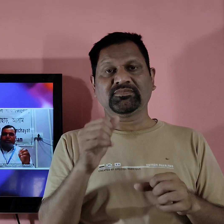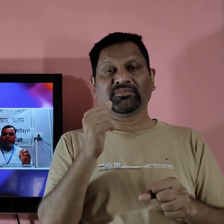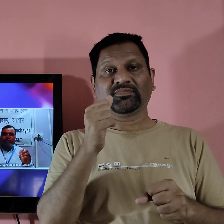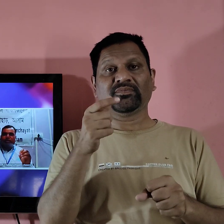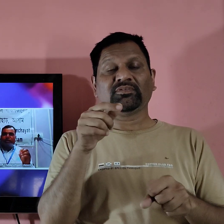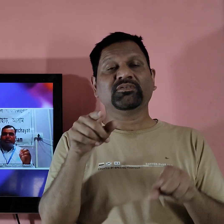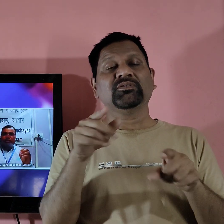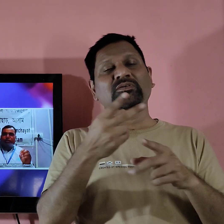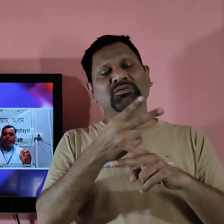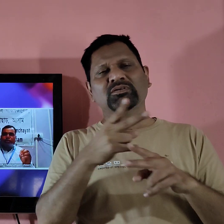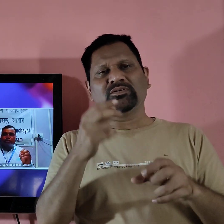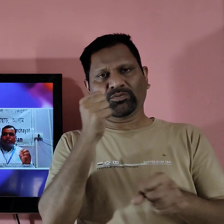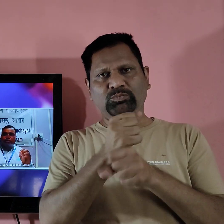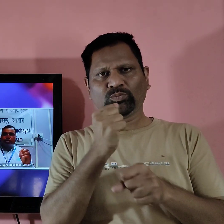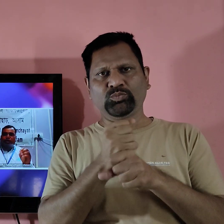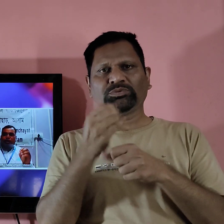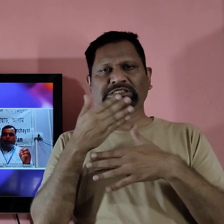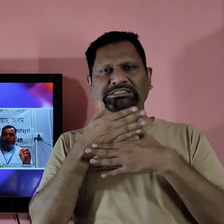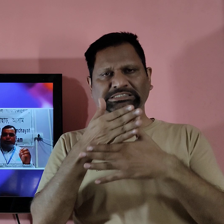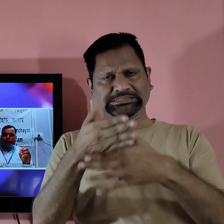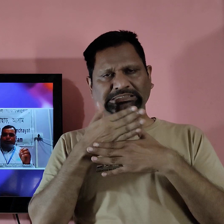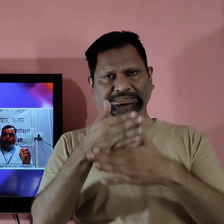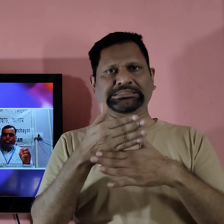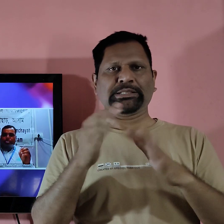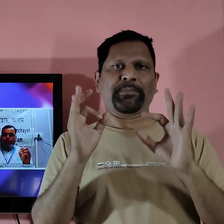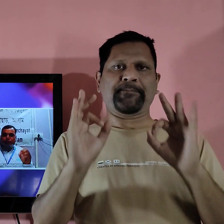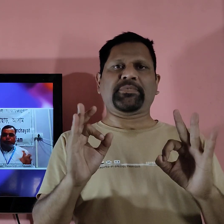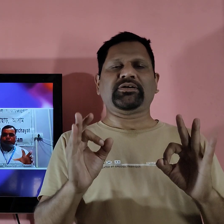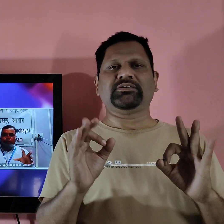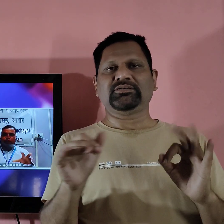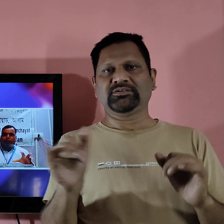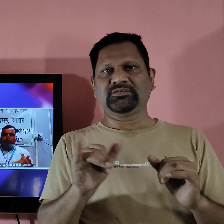सहकार्य सर, जितना ये सुंदर